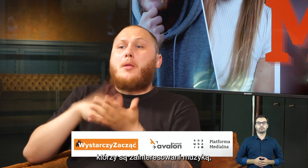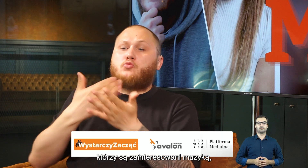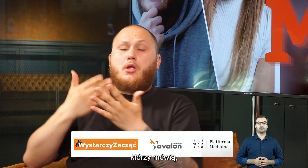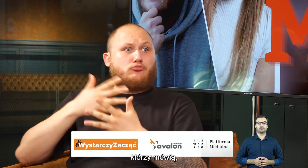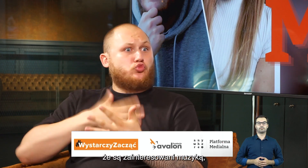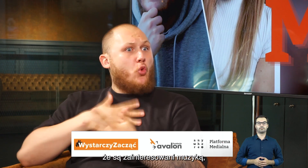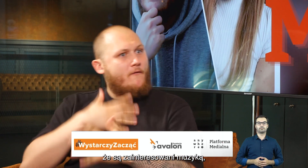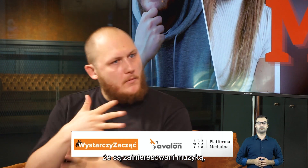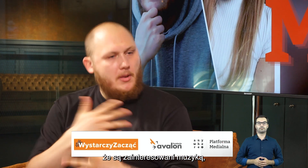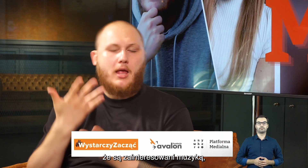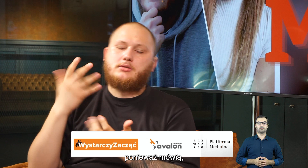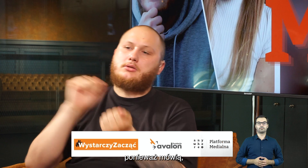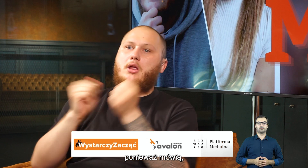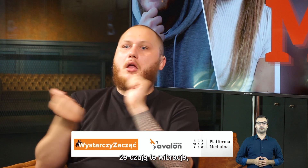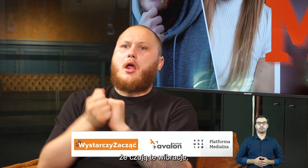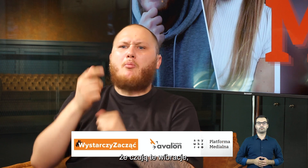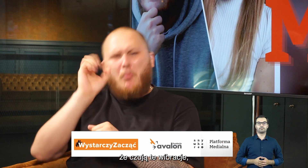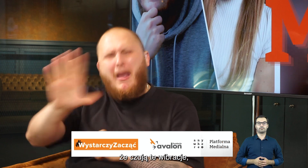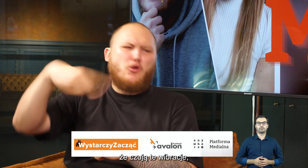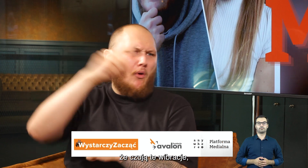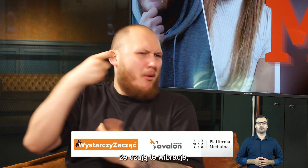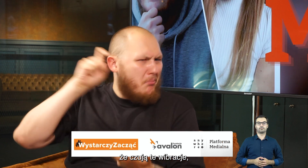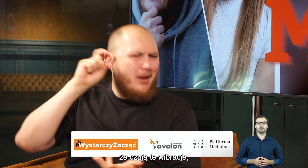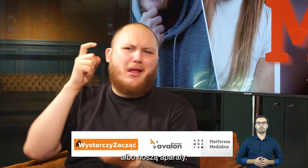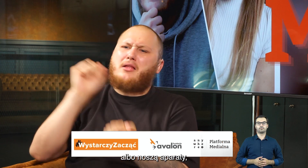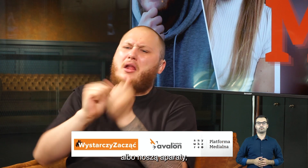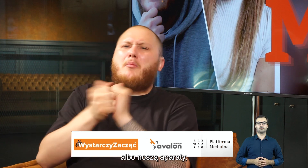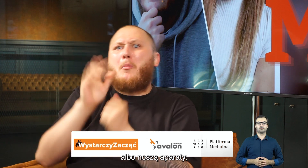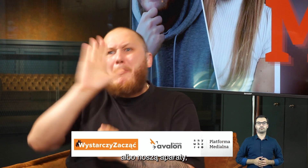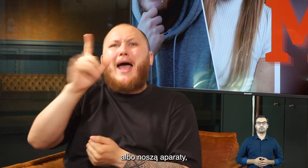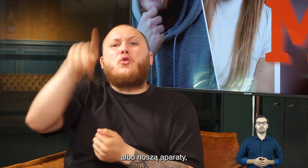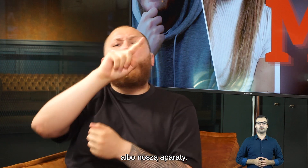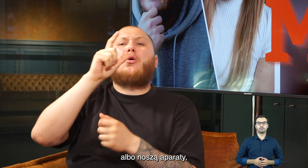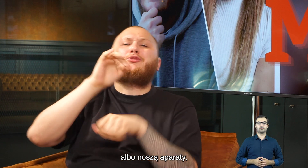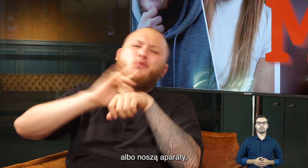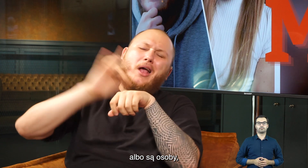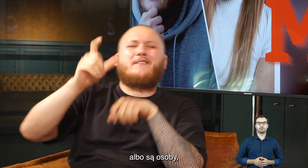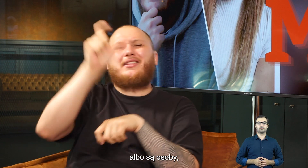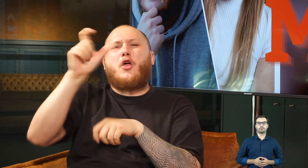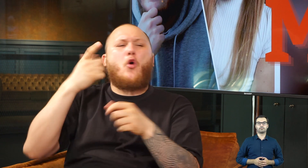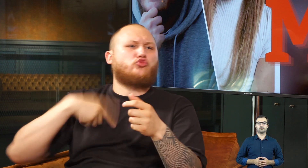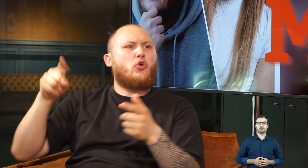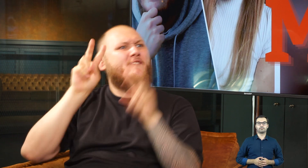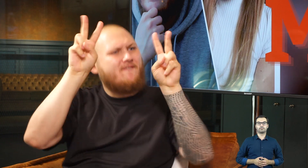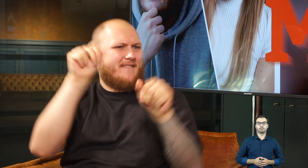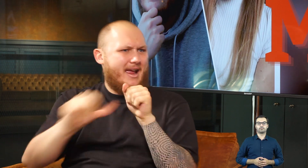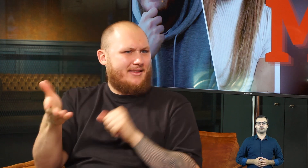zainteresowani muzyką, którzy mówią, że są zainteresowani muzyką, ponieważ mówią, że czują te wibracje, albo noszą aparaty, albo